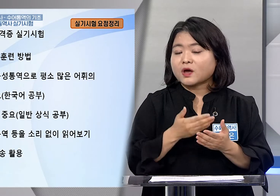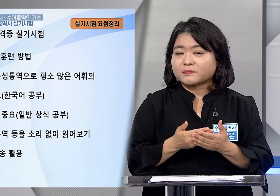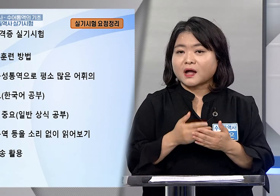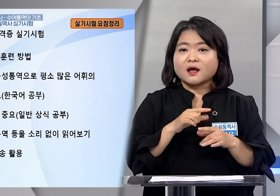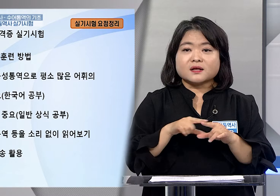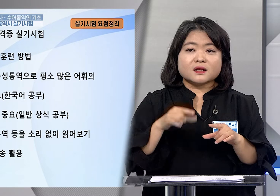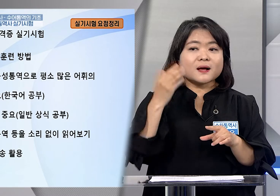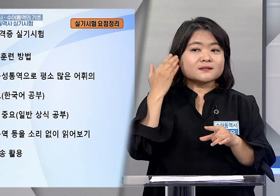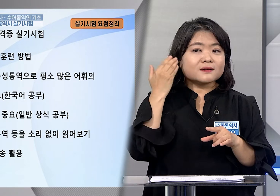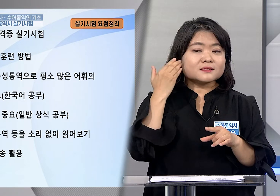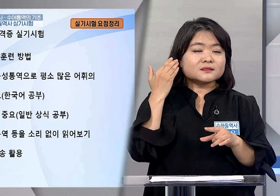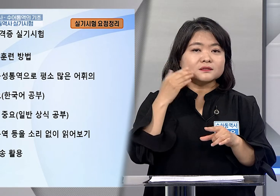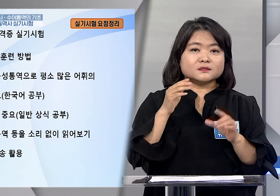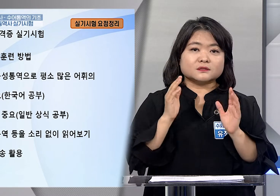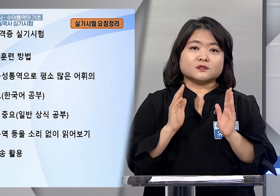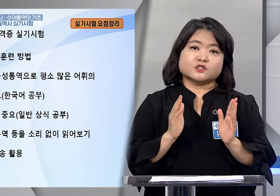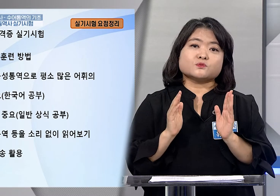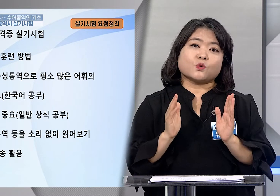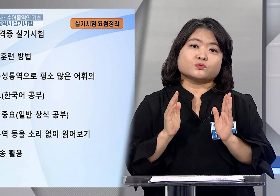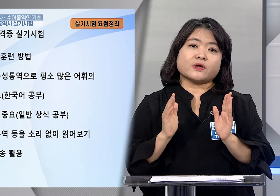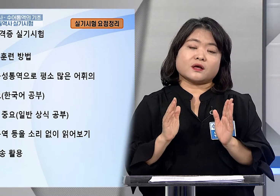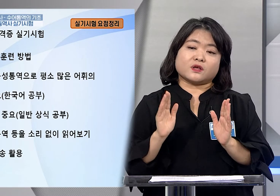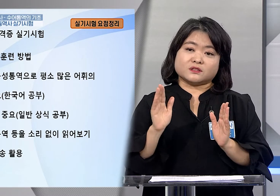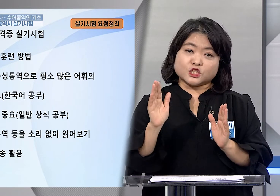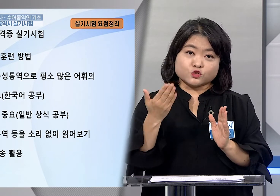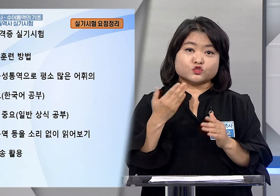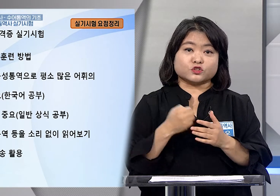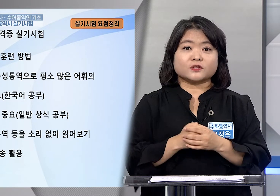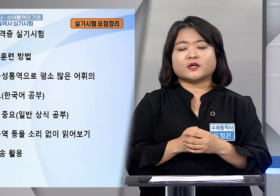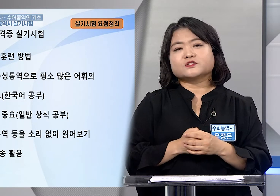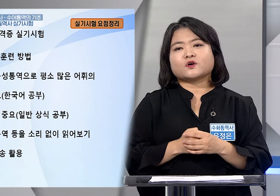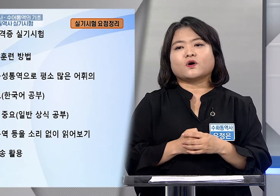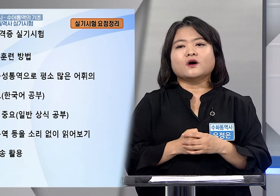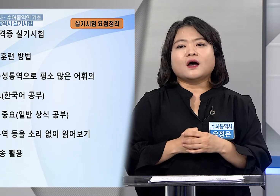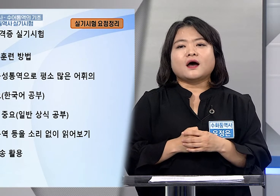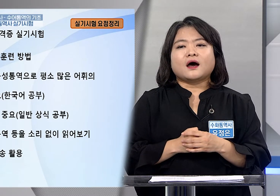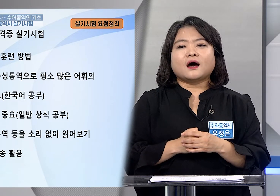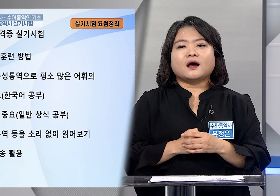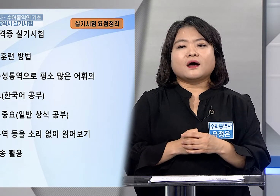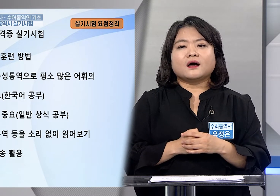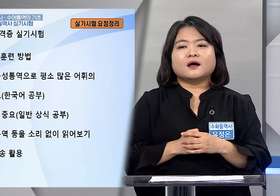중요합니다. 일반 상식을 열심히 공부해야 되는 이유가 되겠죠.